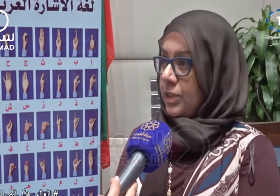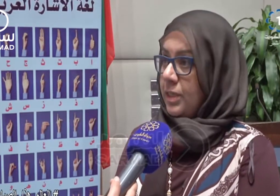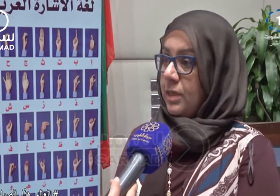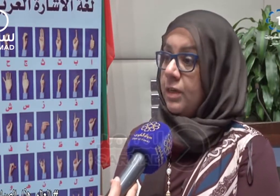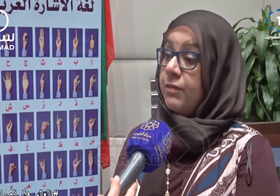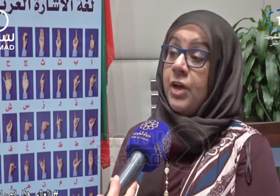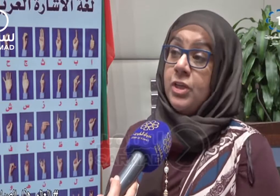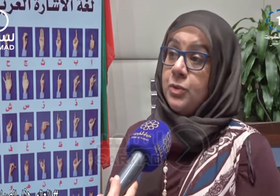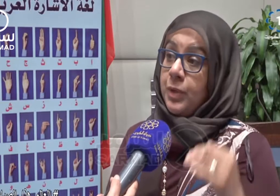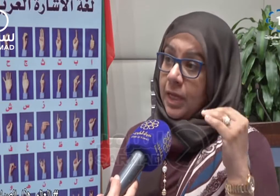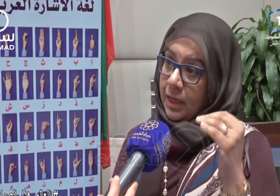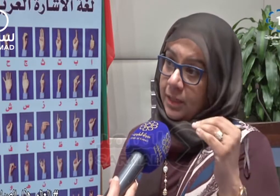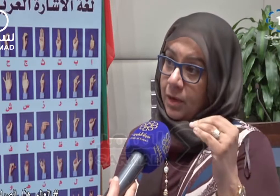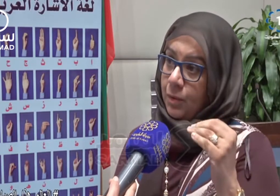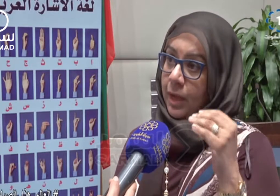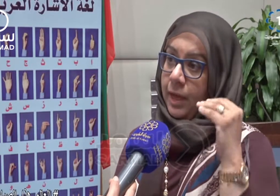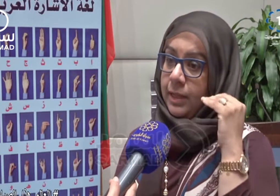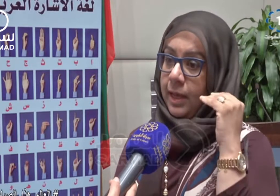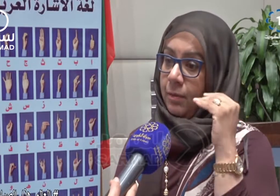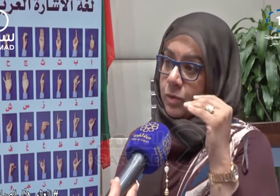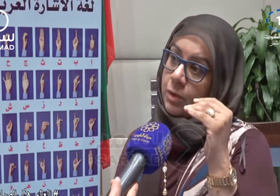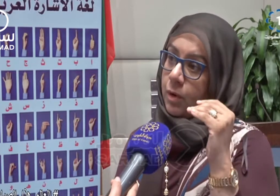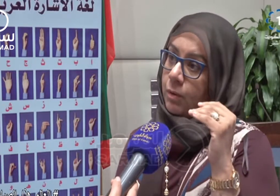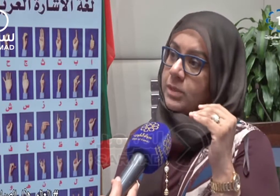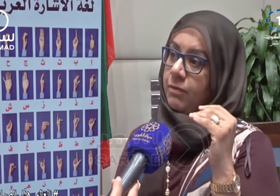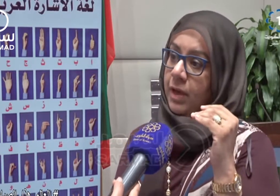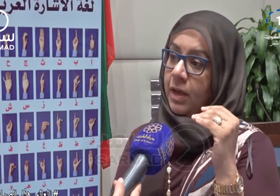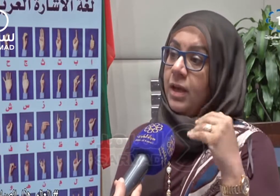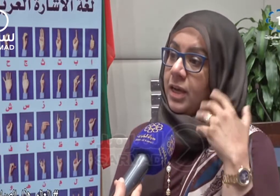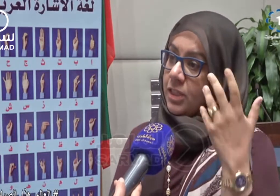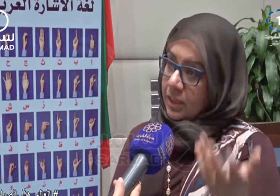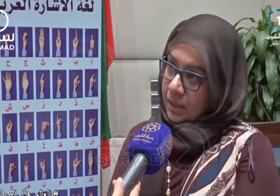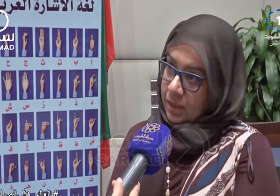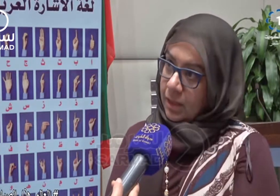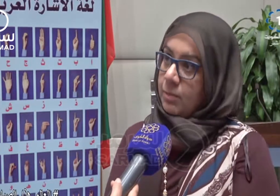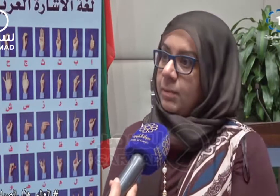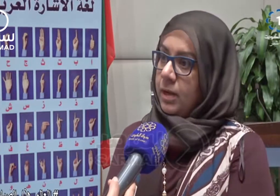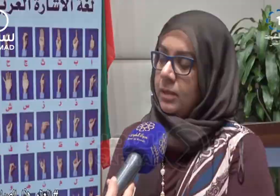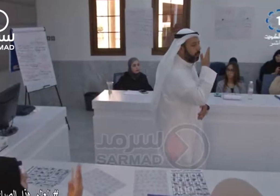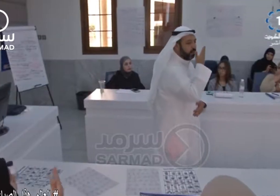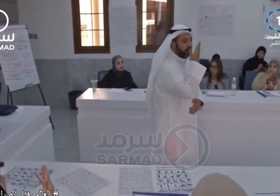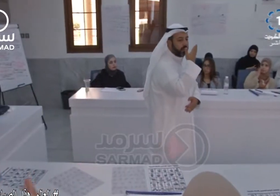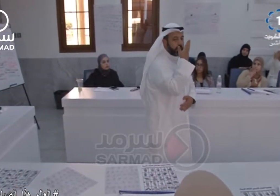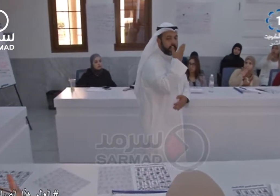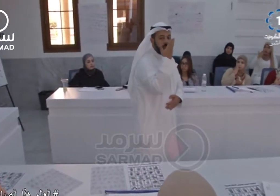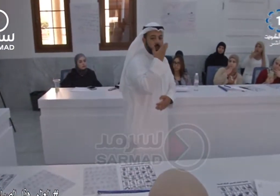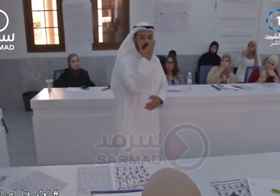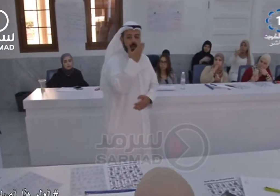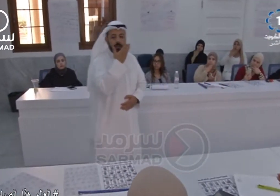وكمرشدين نعرف شنو هي الحدة ولغاية أي مستوى هو واصل فيها عشان نقدر نتعامل معه. تعلم لغة الإشارة وإن لم